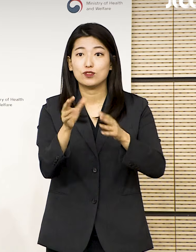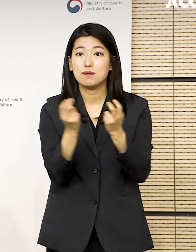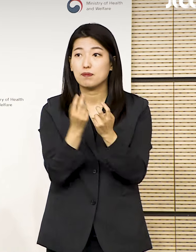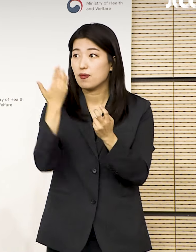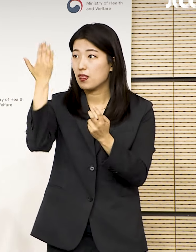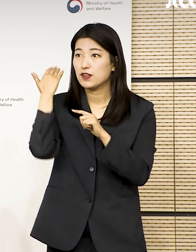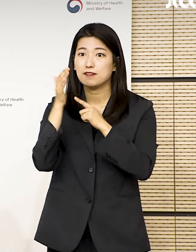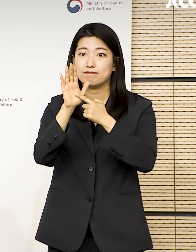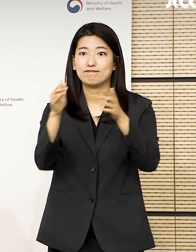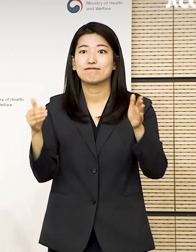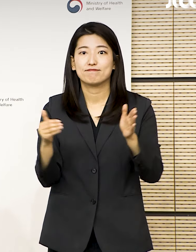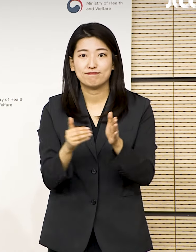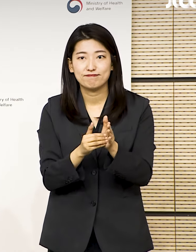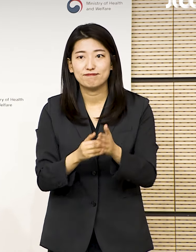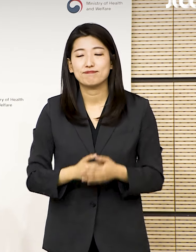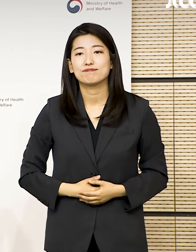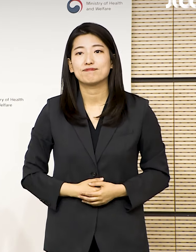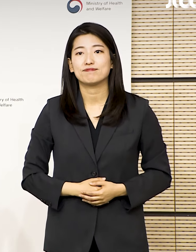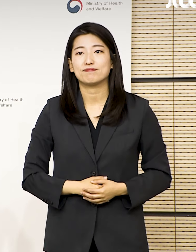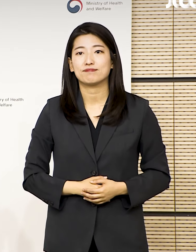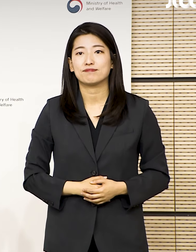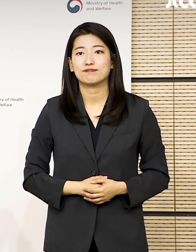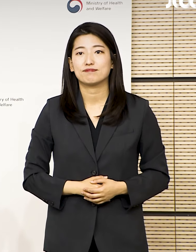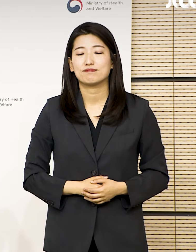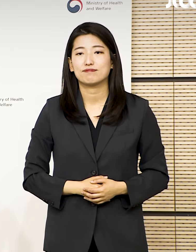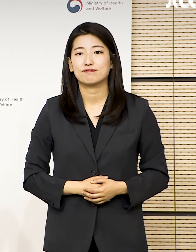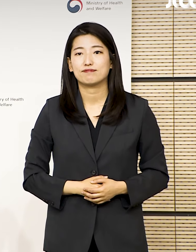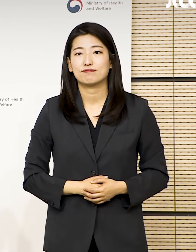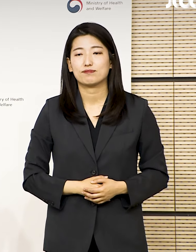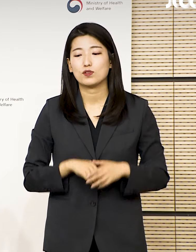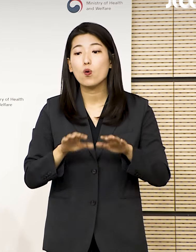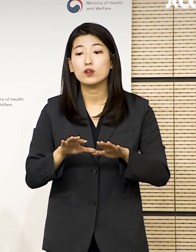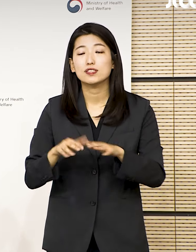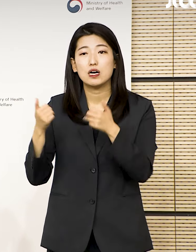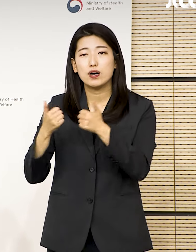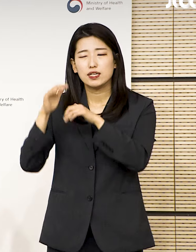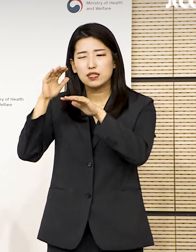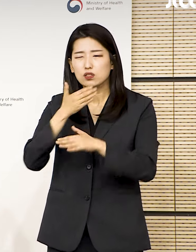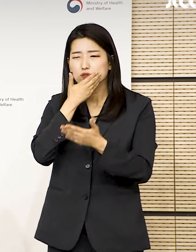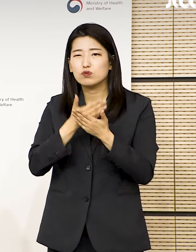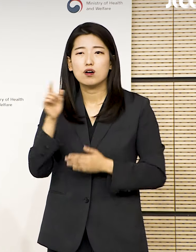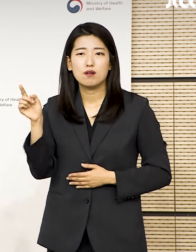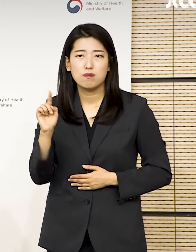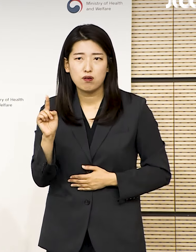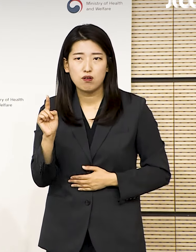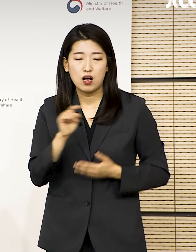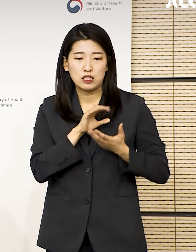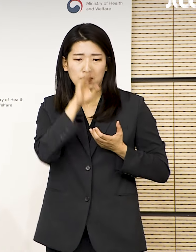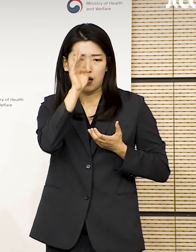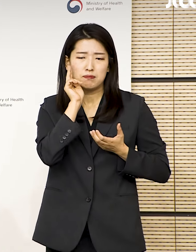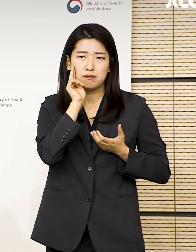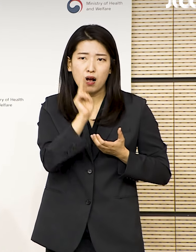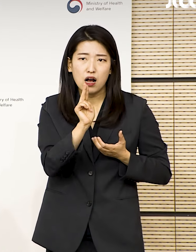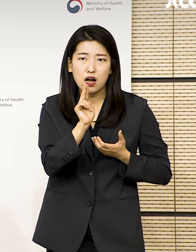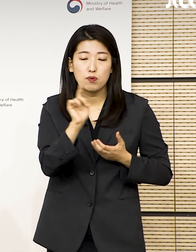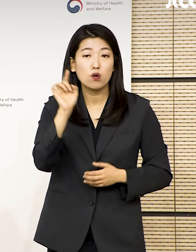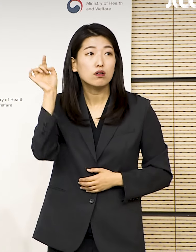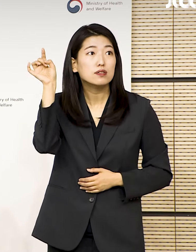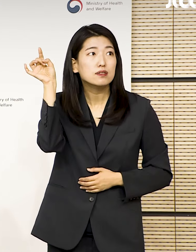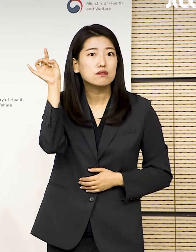바 있습니다 오늘 중대본에서 논의한 중중 심장질환 중제 시술은 급성 심근